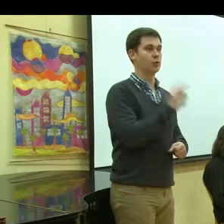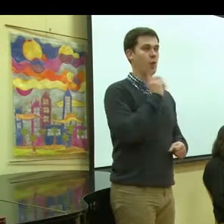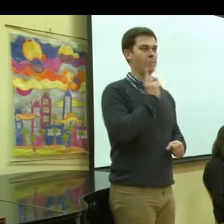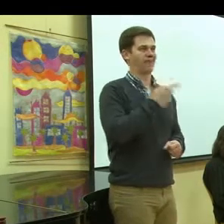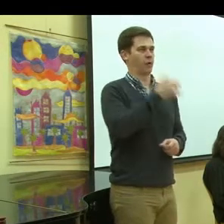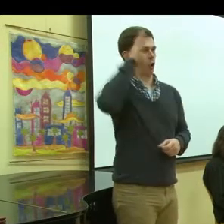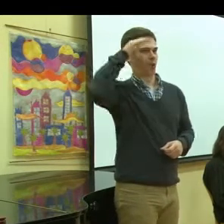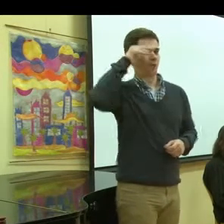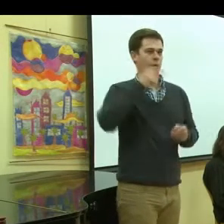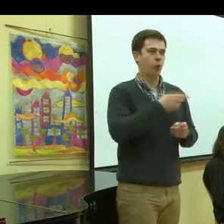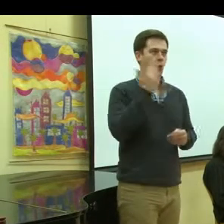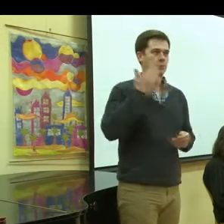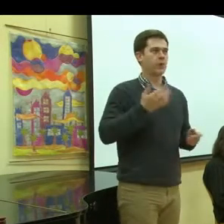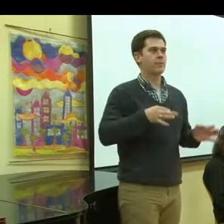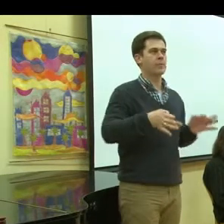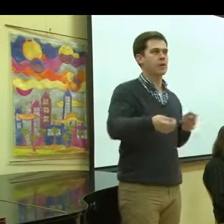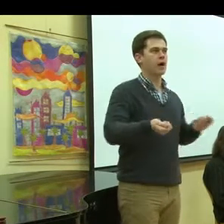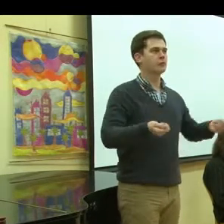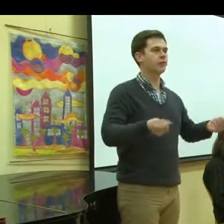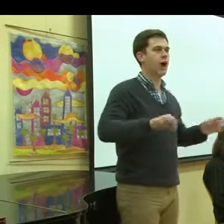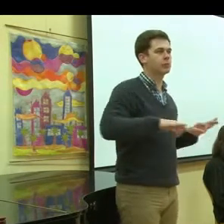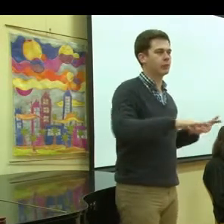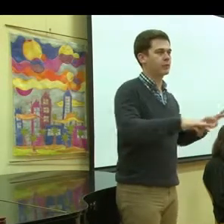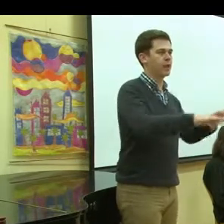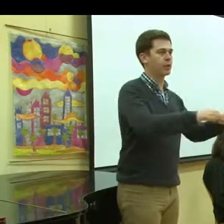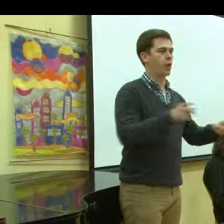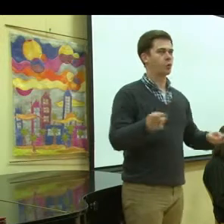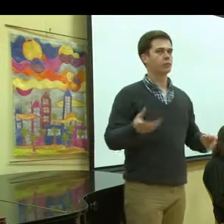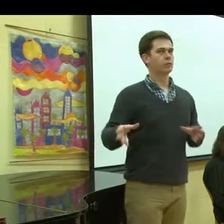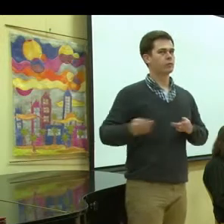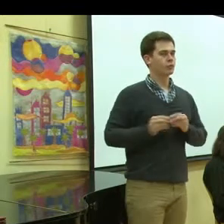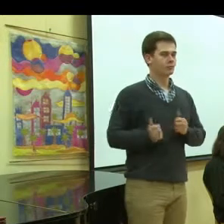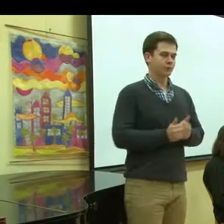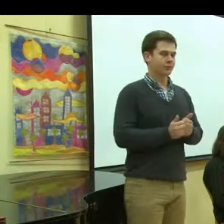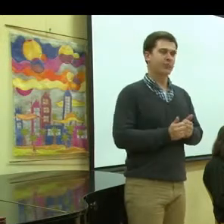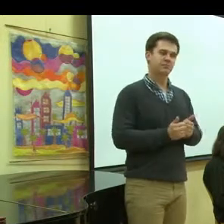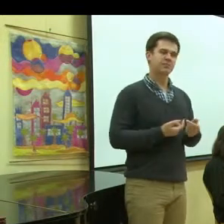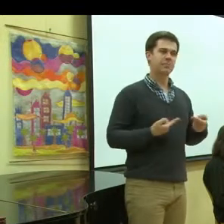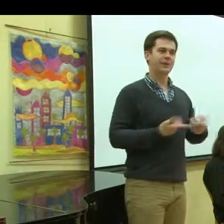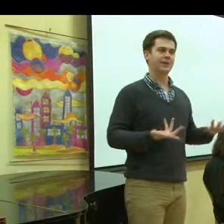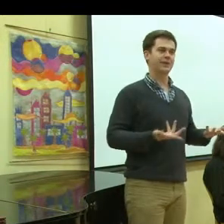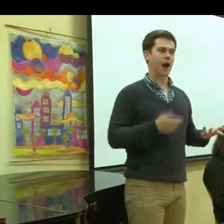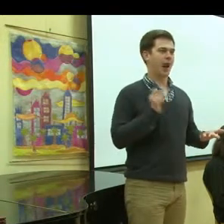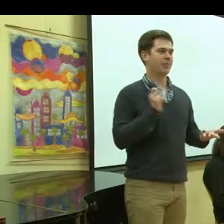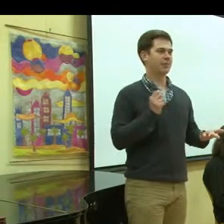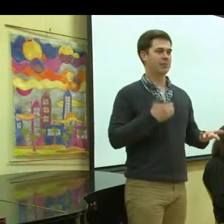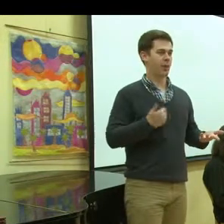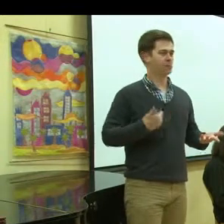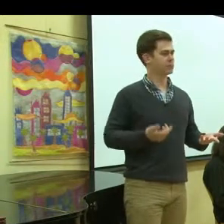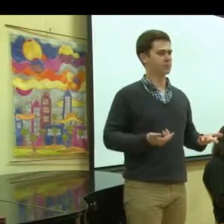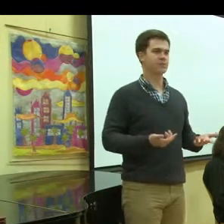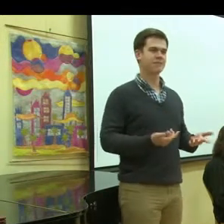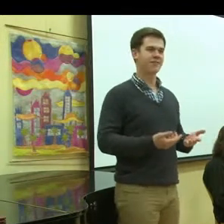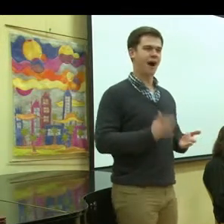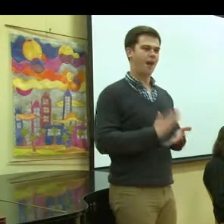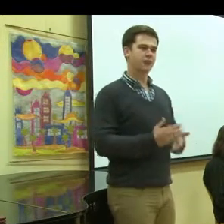jak nas poprowadzić i że nam się nic nie stanie w jego objęciach. Hacemos algo que nos gusta junto. No i właśnie dodatkowo robimy